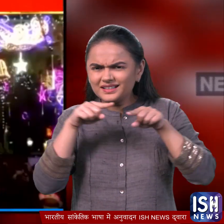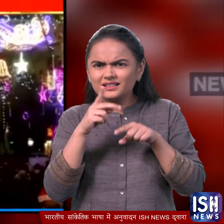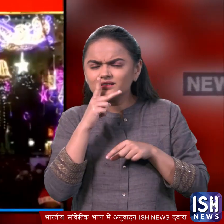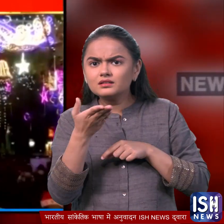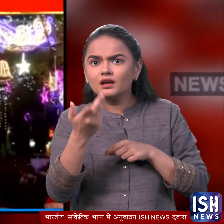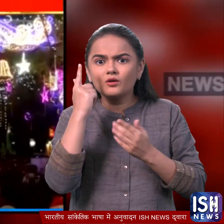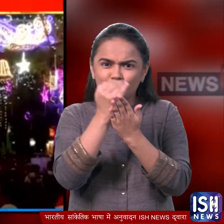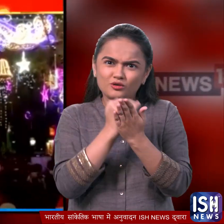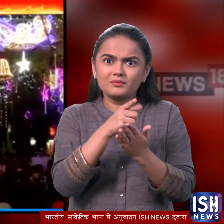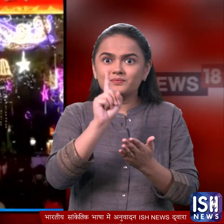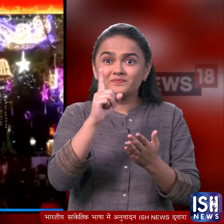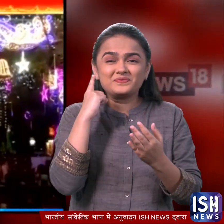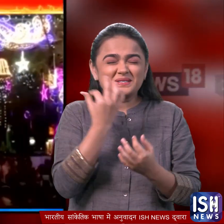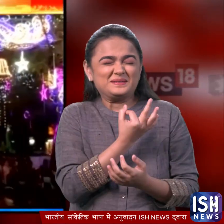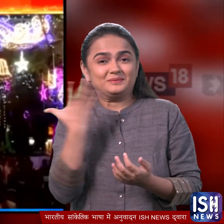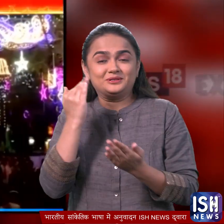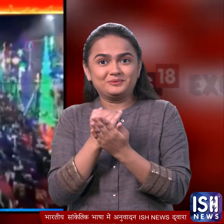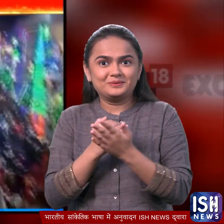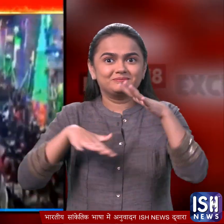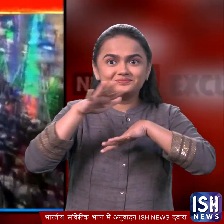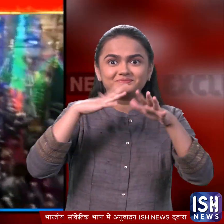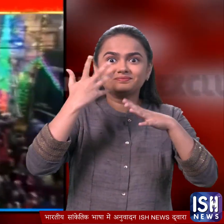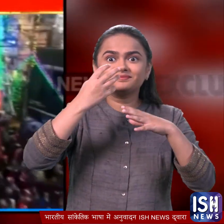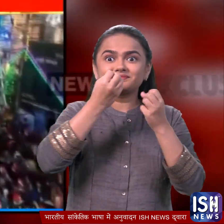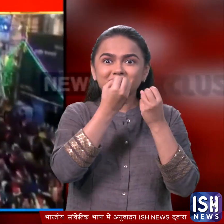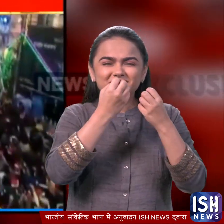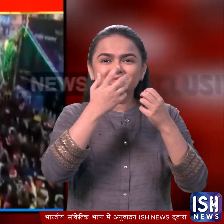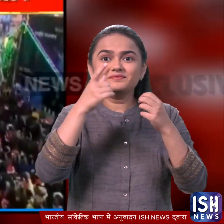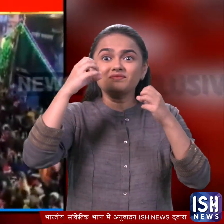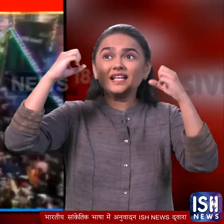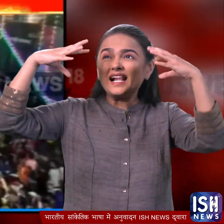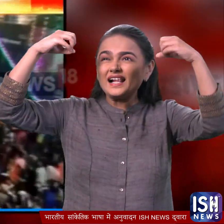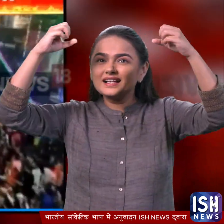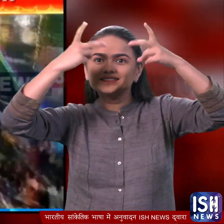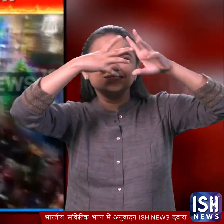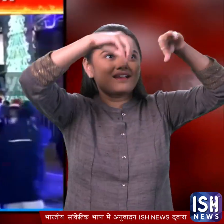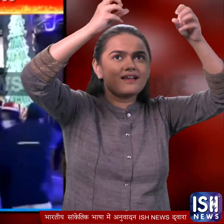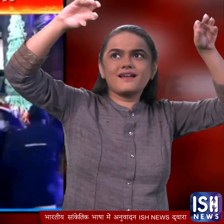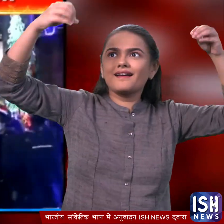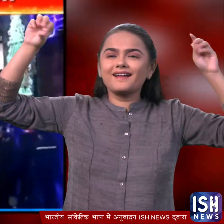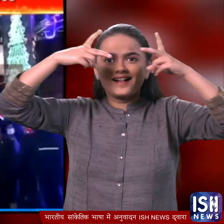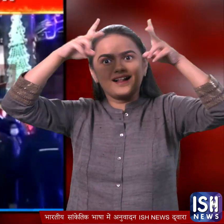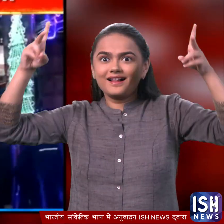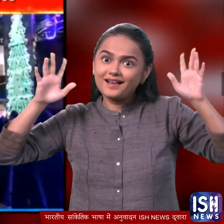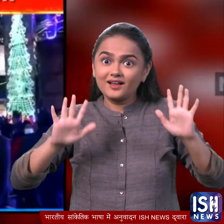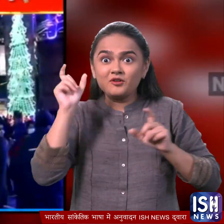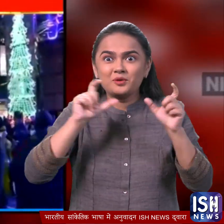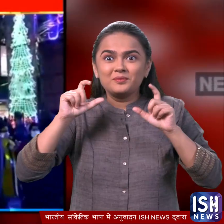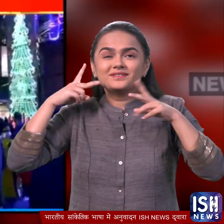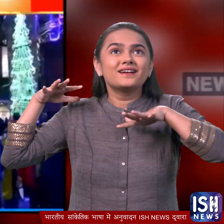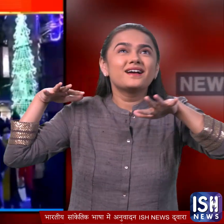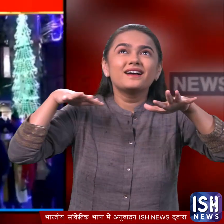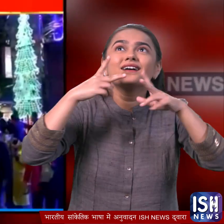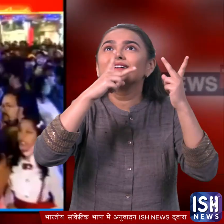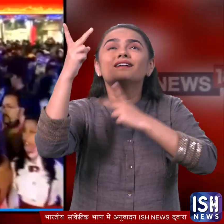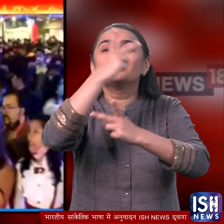कि इस त्योहार के लिए एक इलाके में खास तैयारी की गई थी। वहां की इमारतों को रंग बिरंगी रोशनी से सजाया गया था, जिसे देखने के लिए बड़ी तादाद